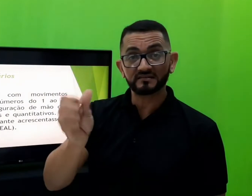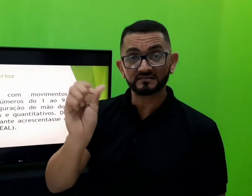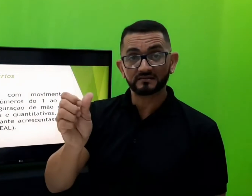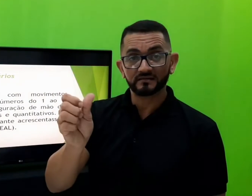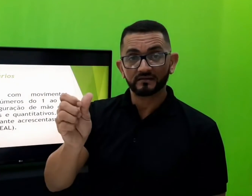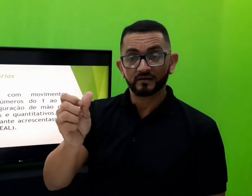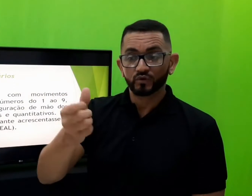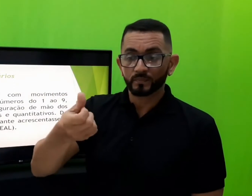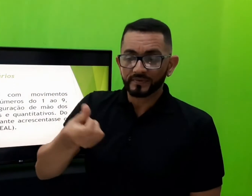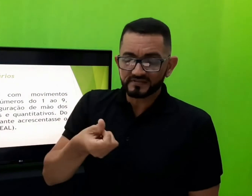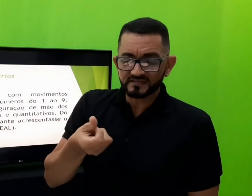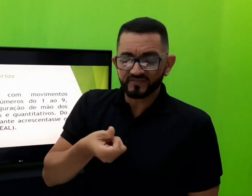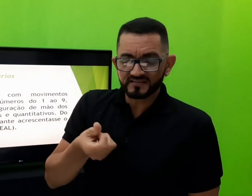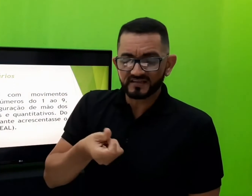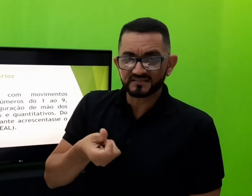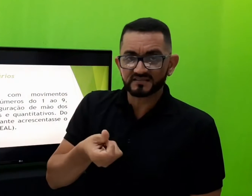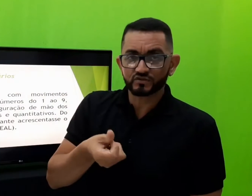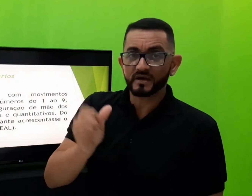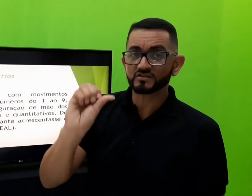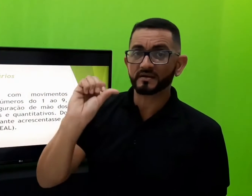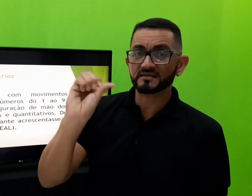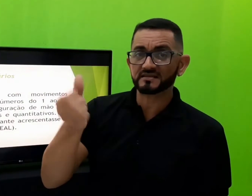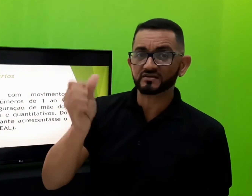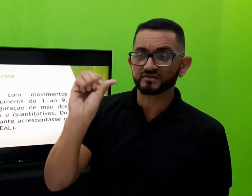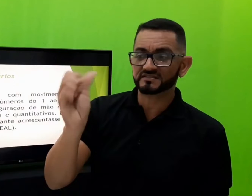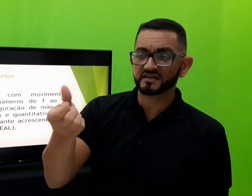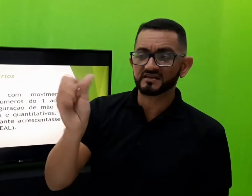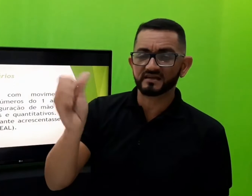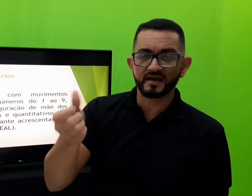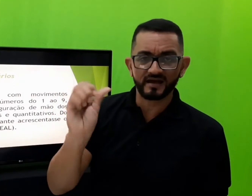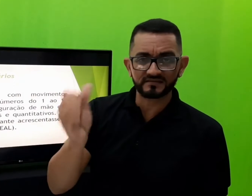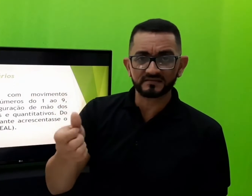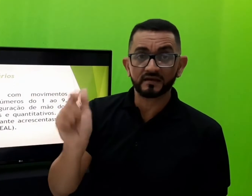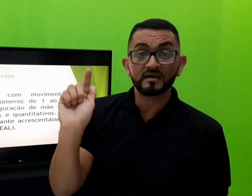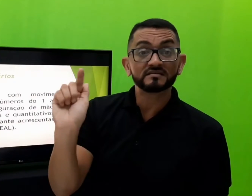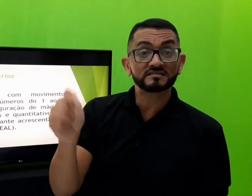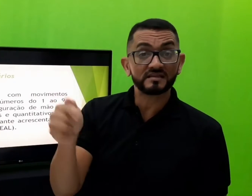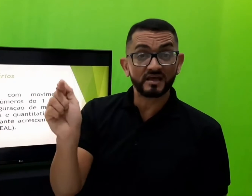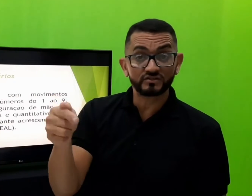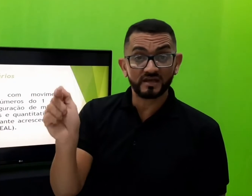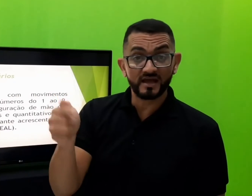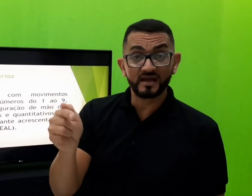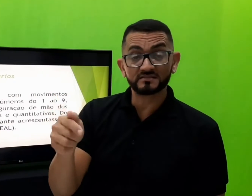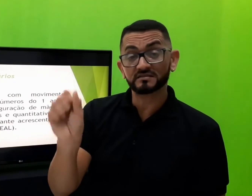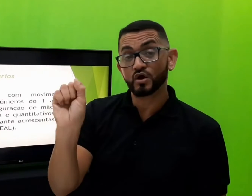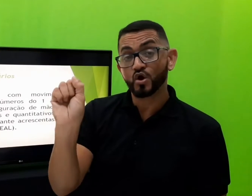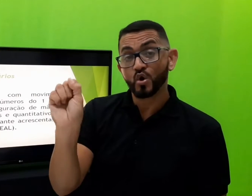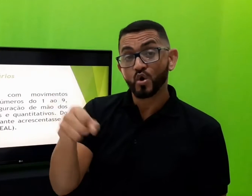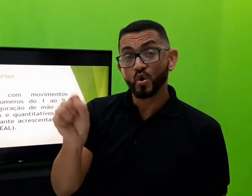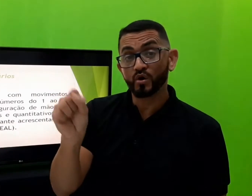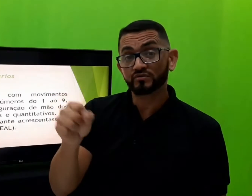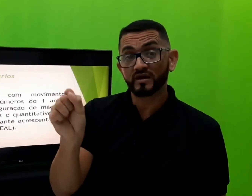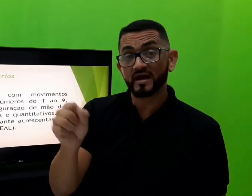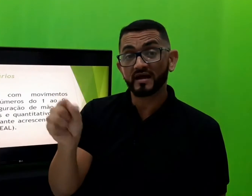reais. Não precisa fazer assim, basta balançar aqui, ó. 6 reais, 7 reais, 8